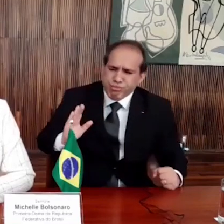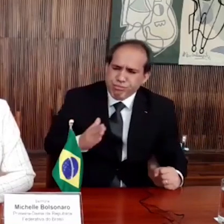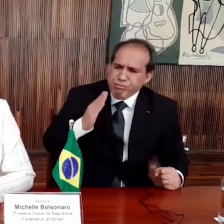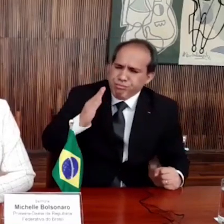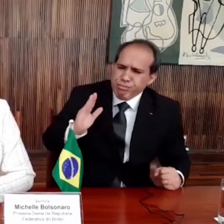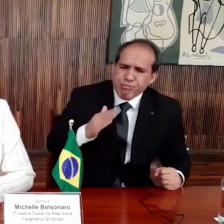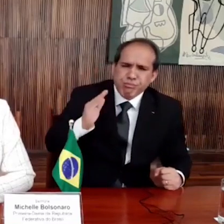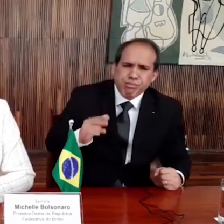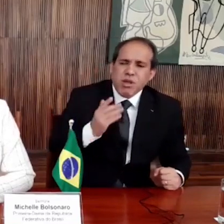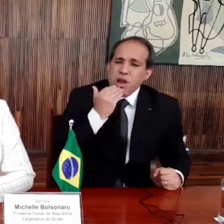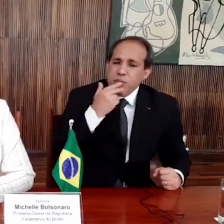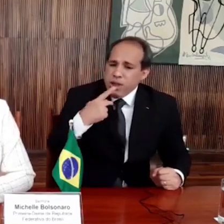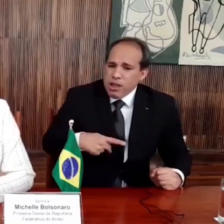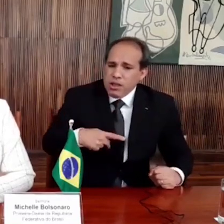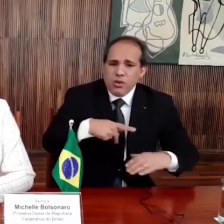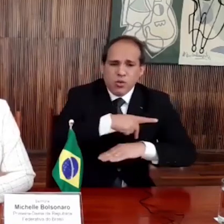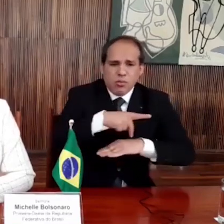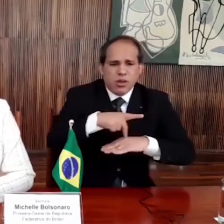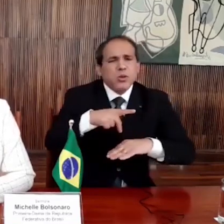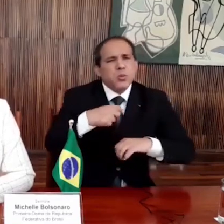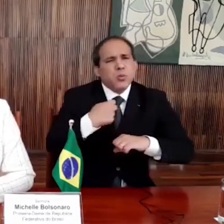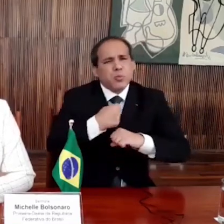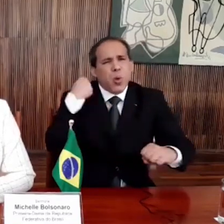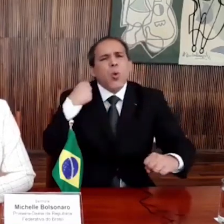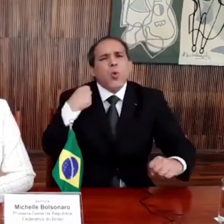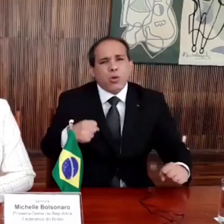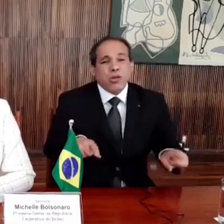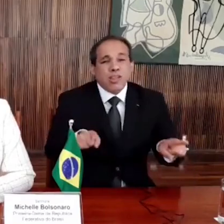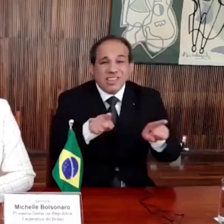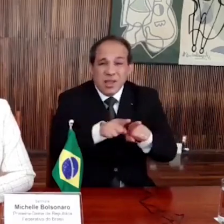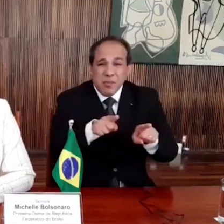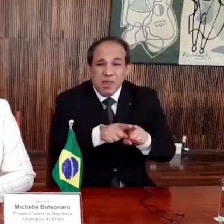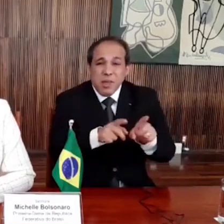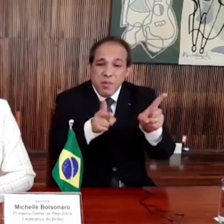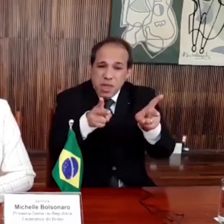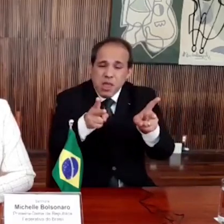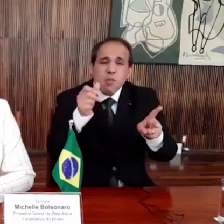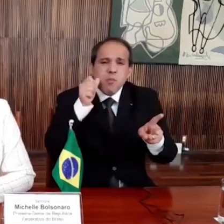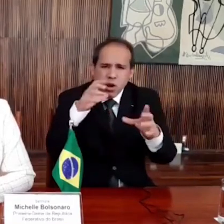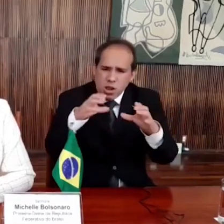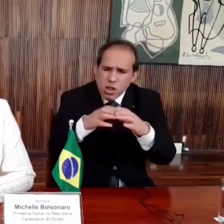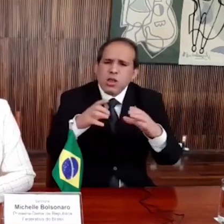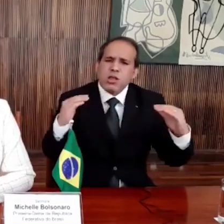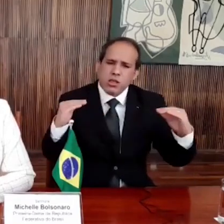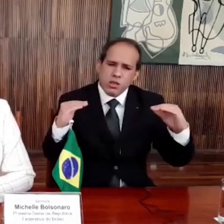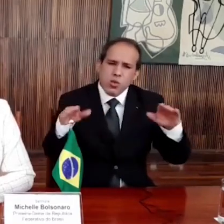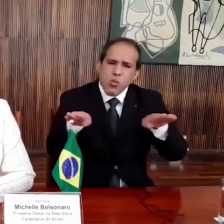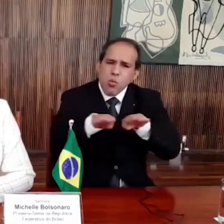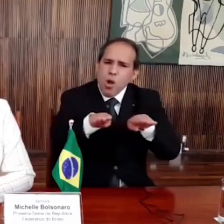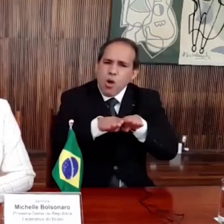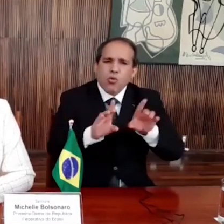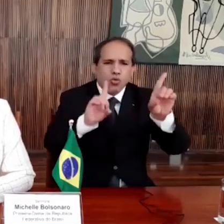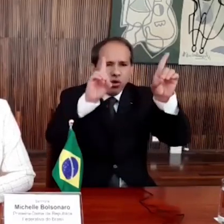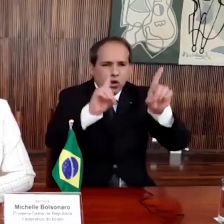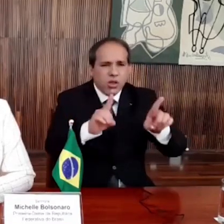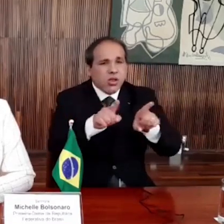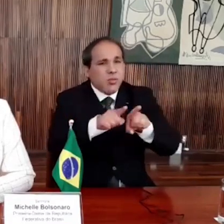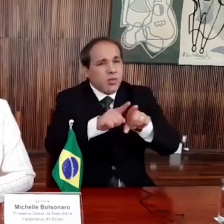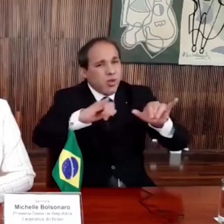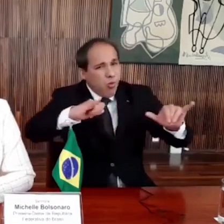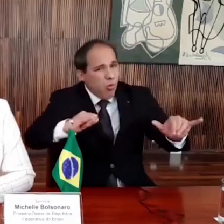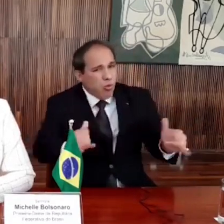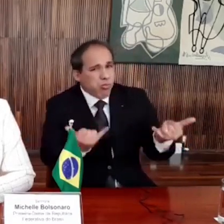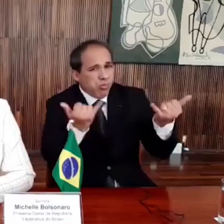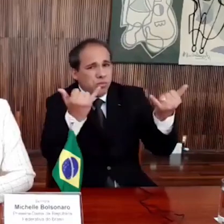alimentos em nosso país continental. A elas devemos igualdade de direitos e oportunidades.